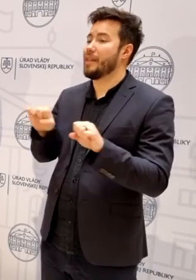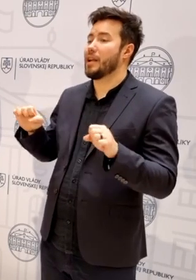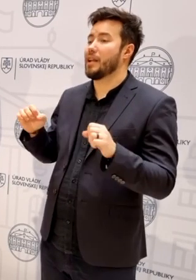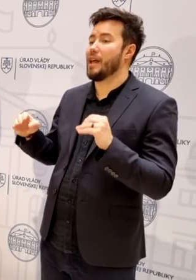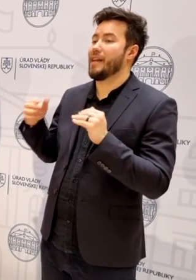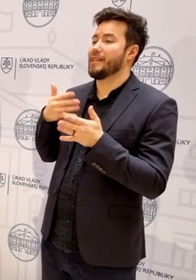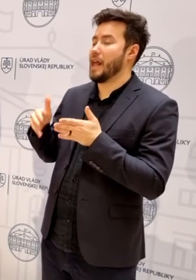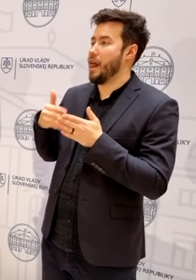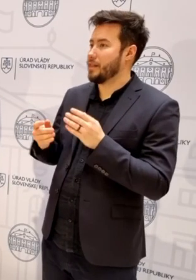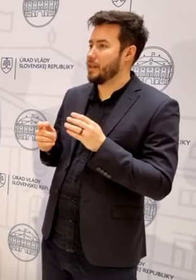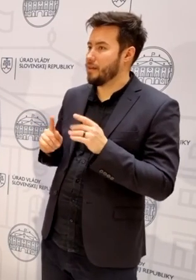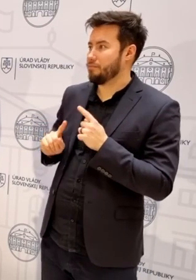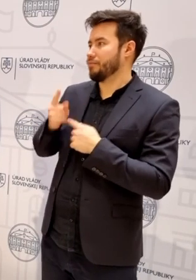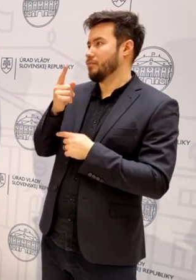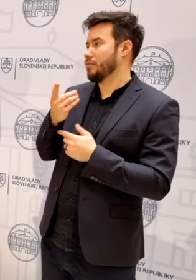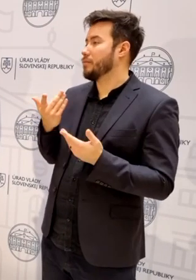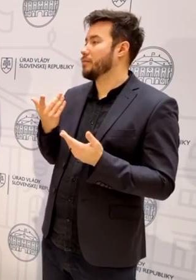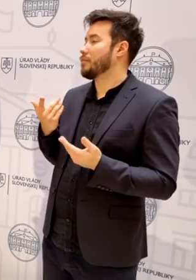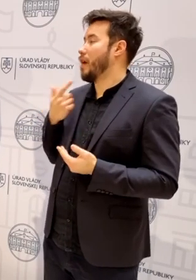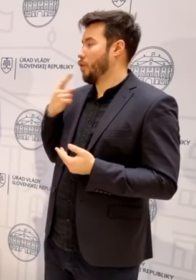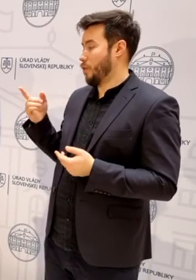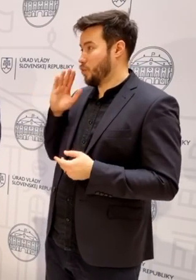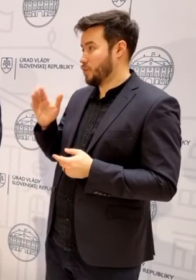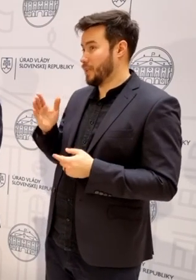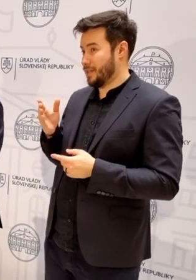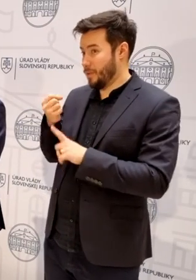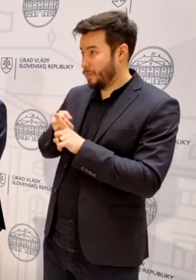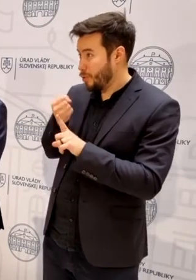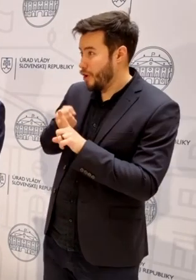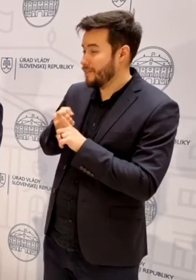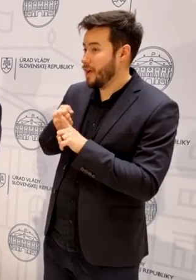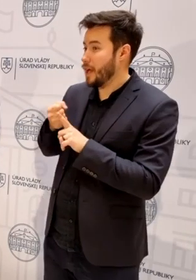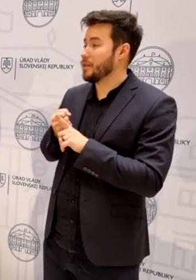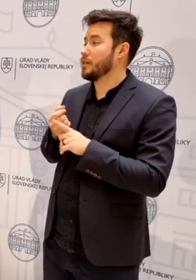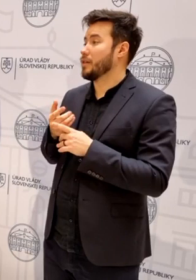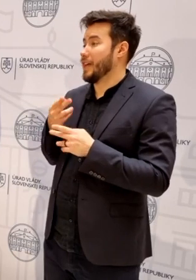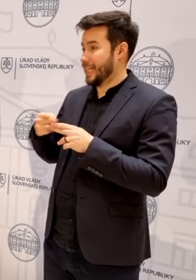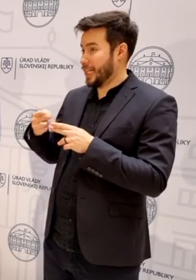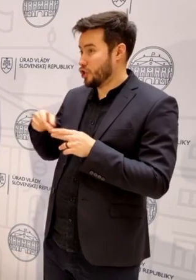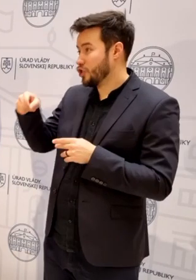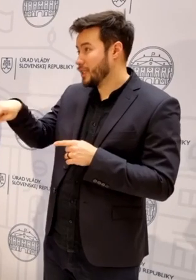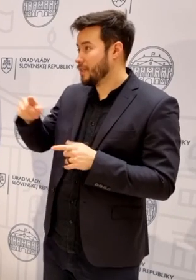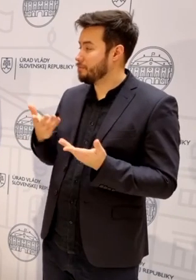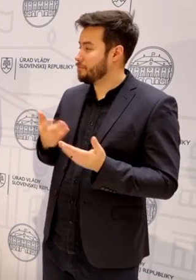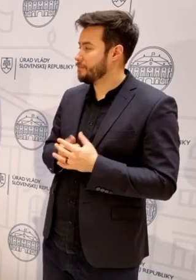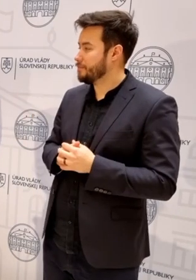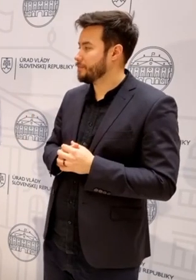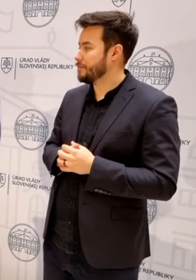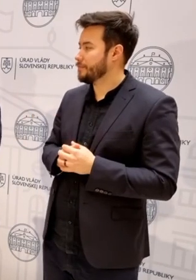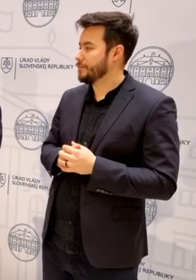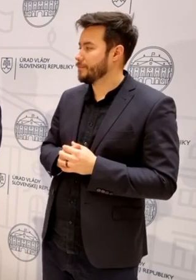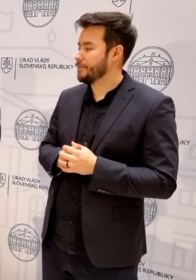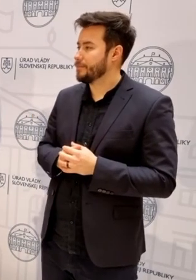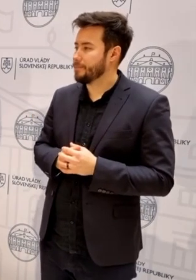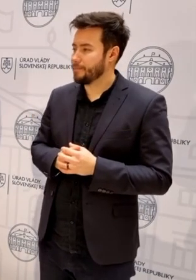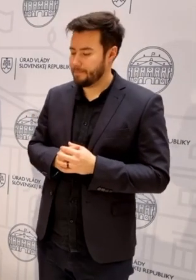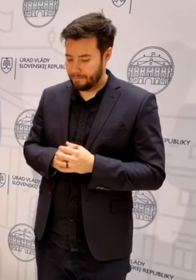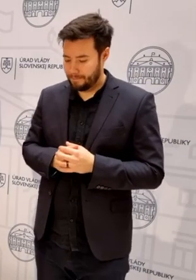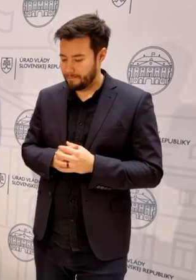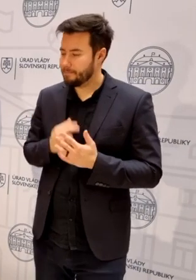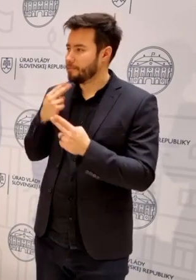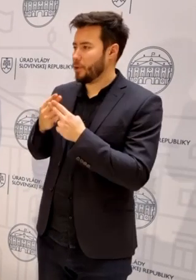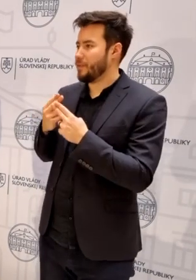energie, tak či nejako budete za nich intervenovať a vyriešite aj ich problémy? No, viete, tie kompenzácie